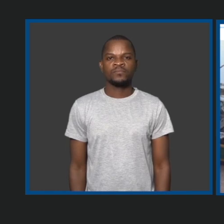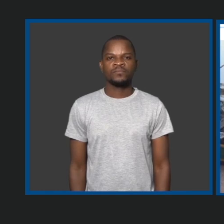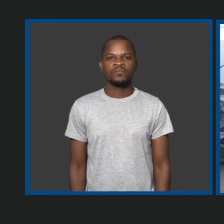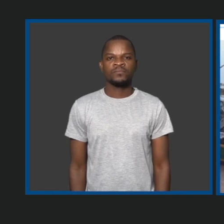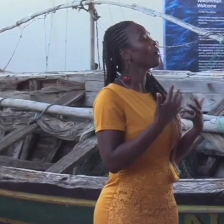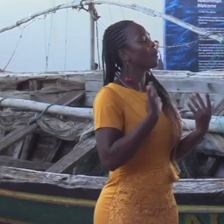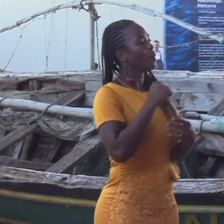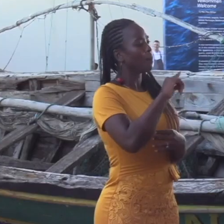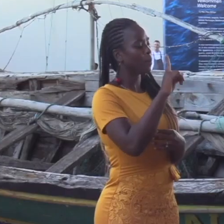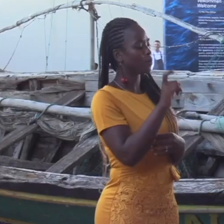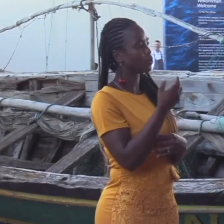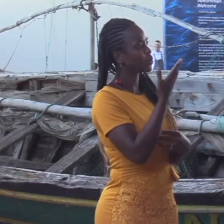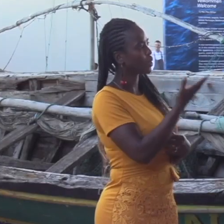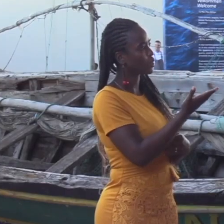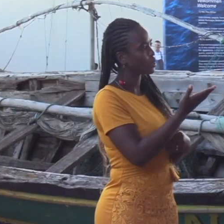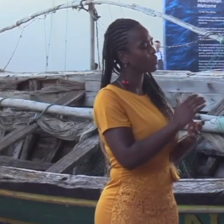E não